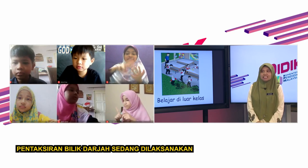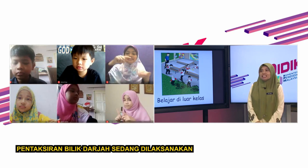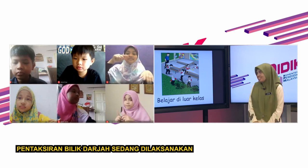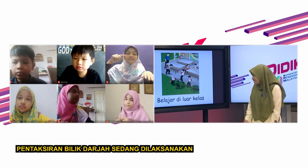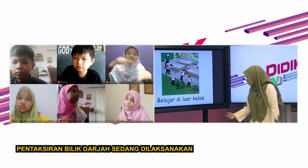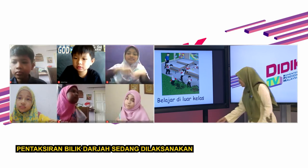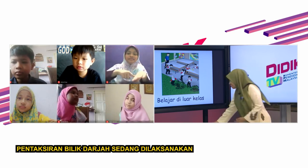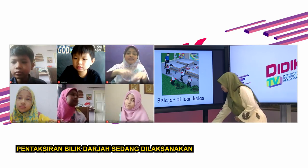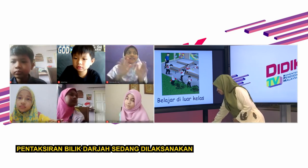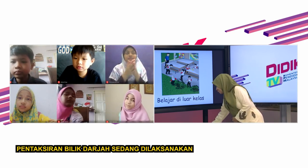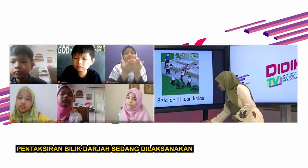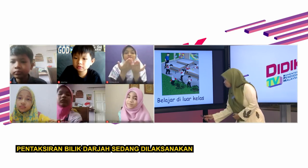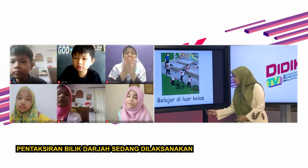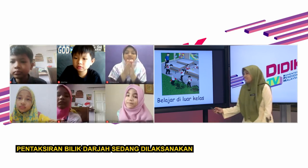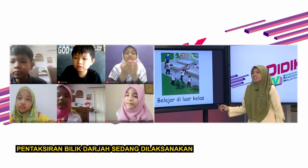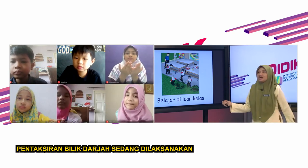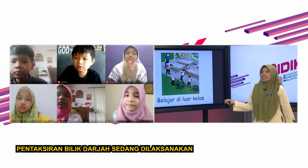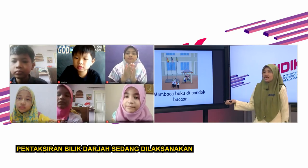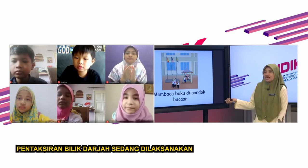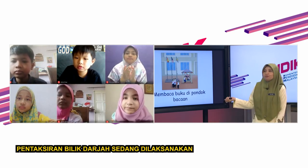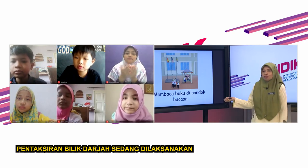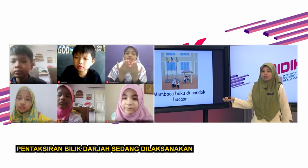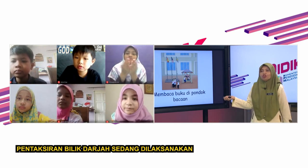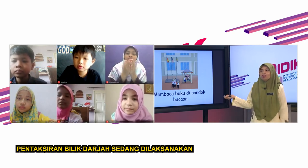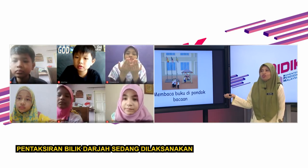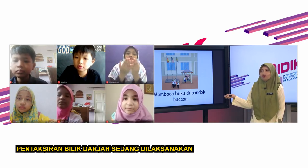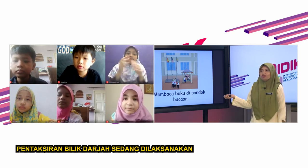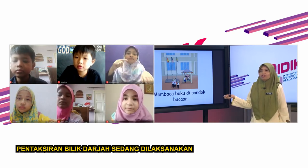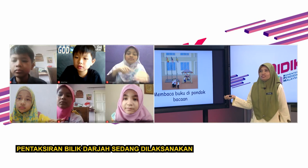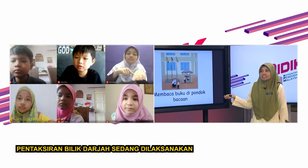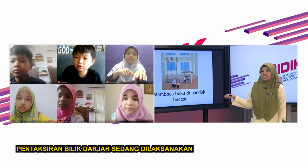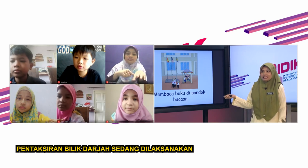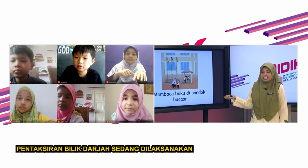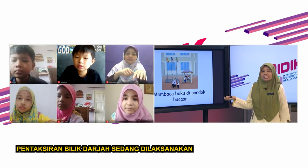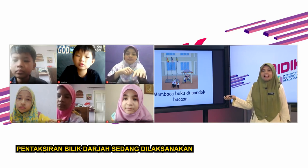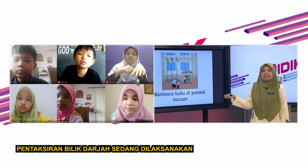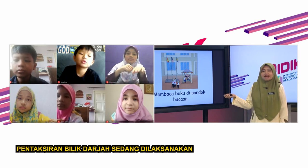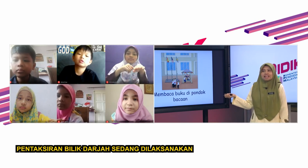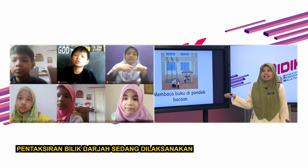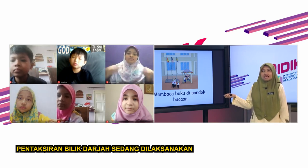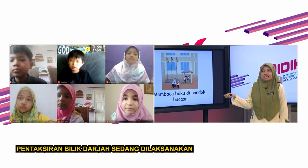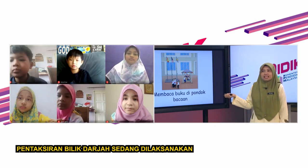Membaca di pondok, baca buku di